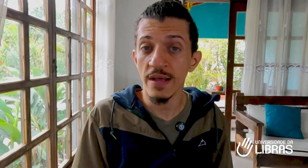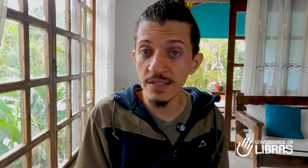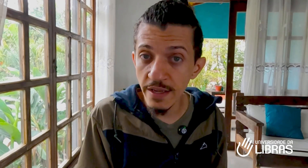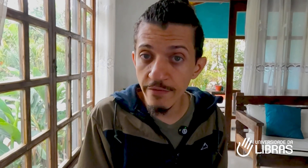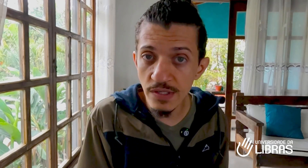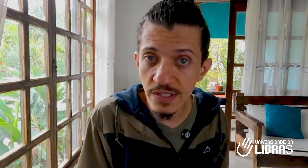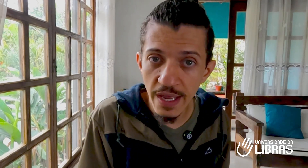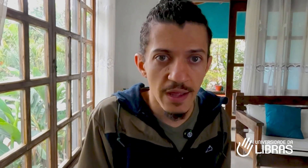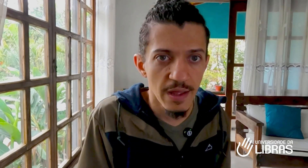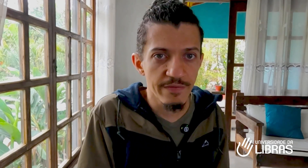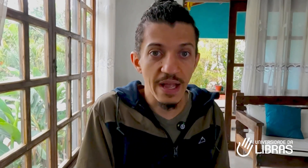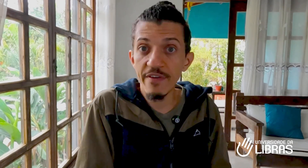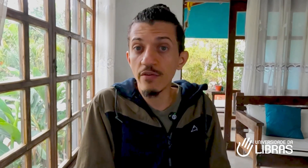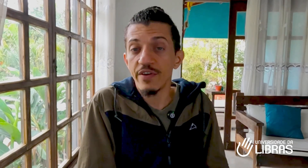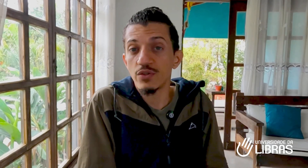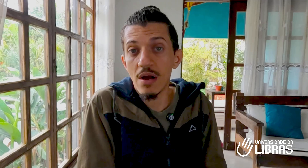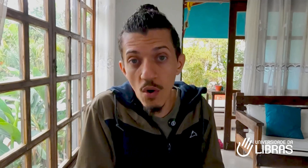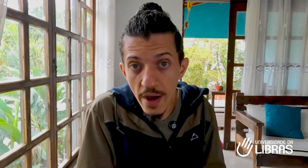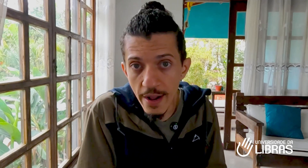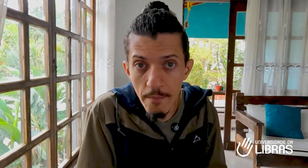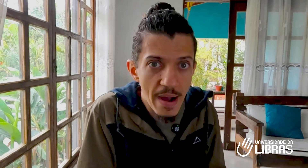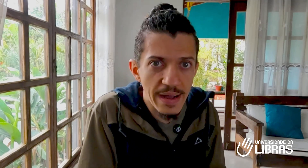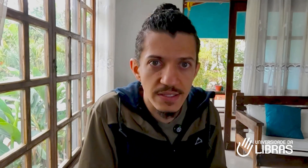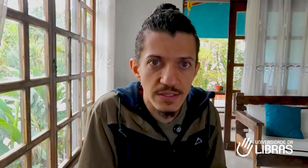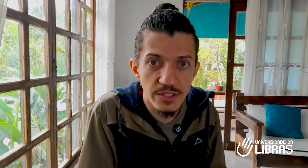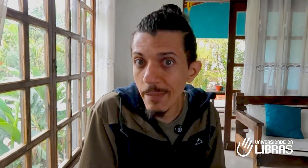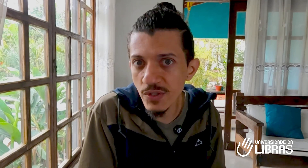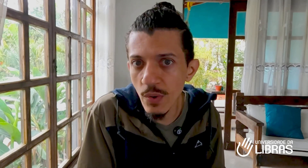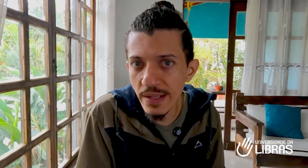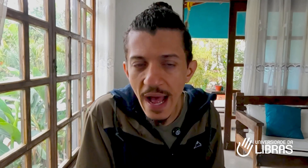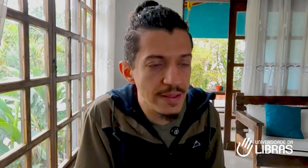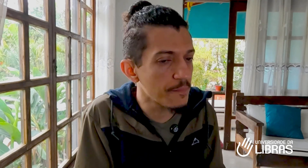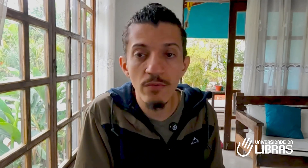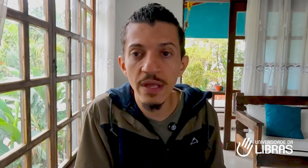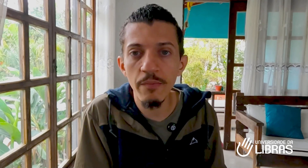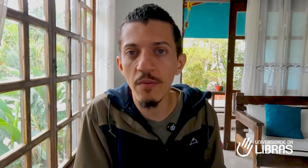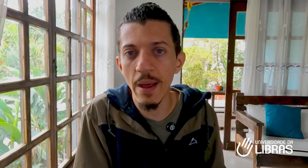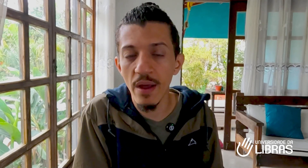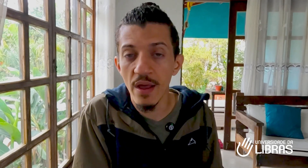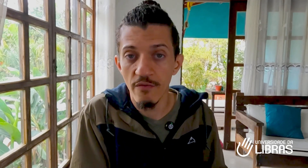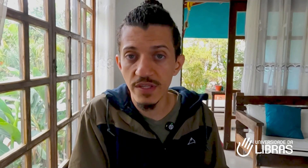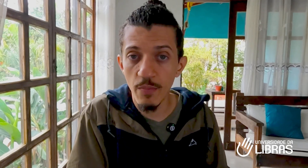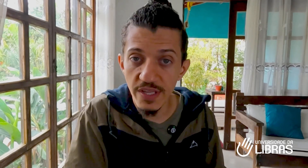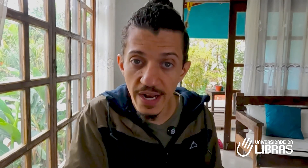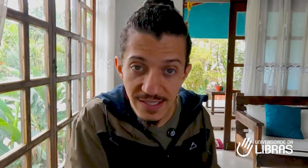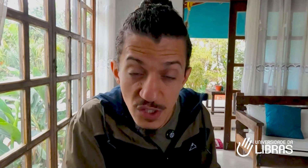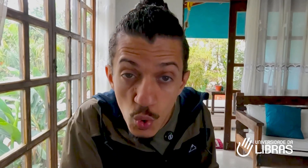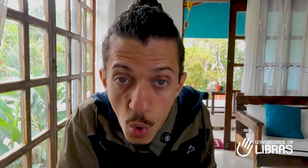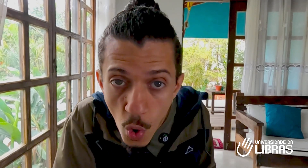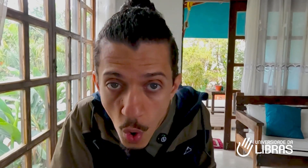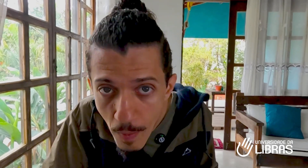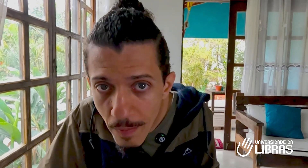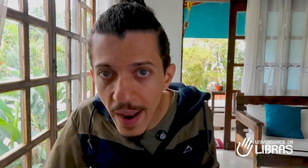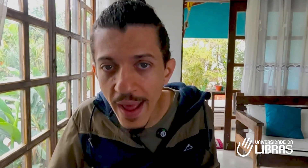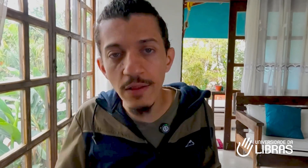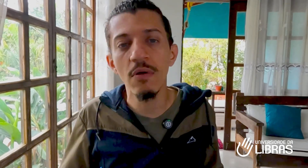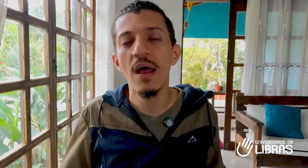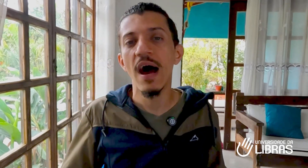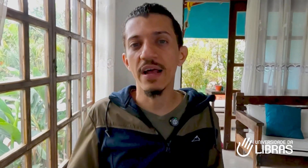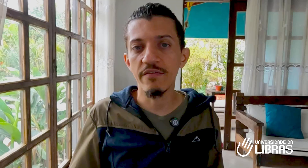Se você está vendo o vídeo agora, mas já passou a data, não tem problema. Você pode ter acesso completo à